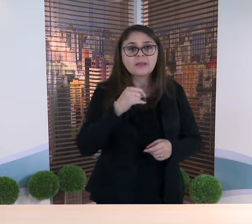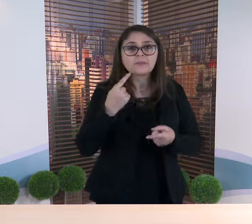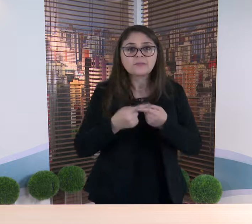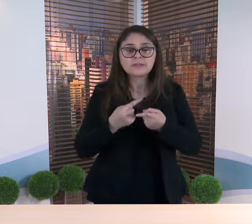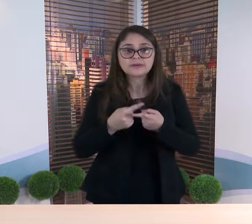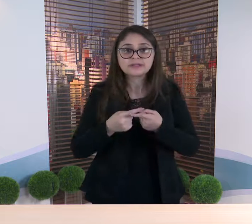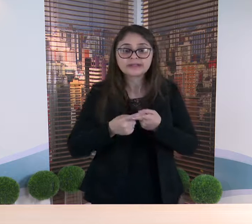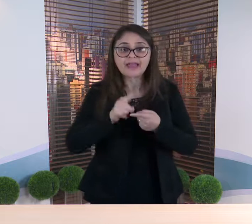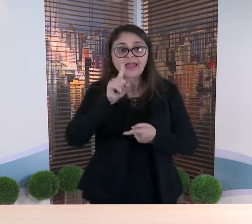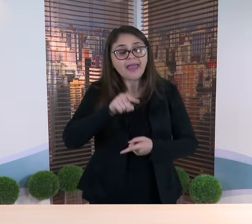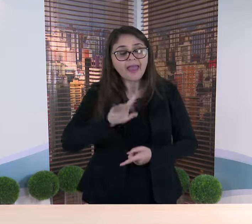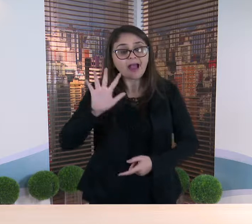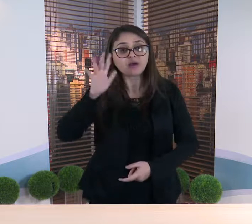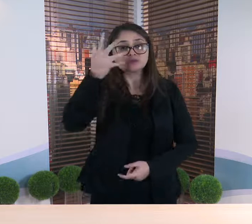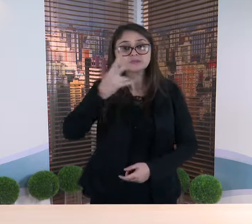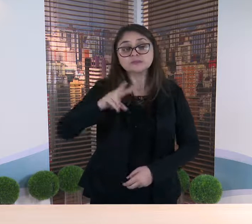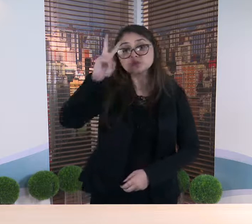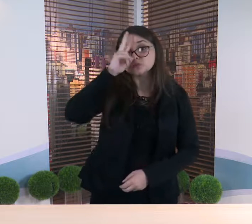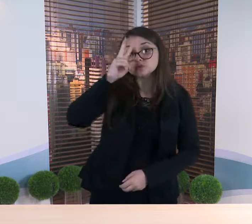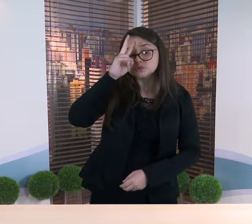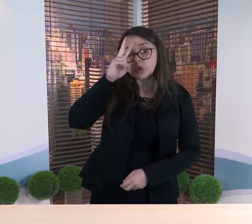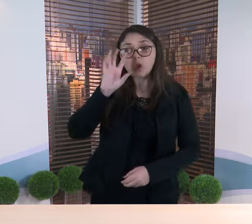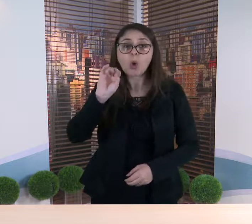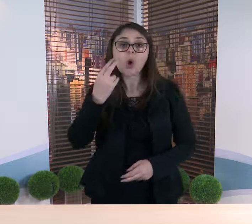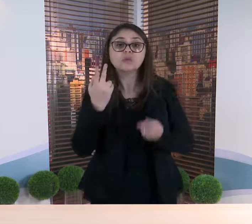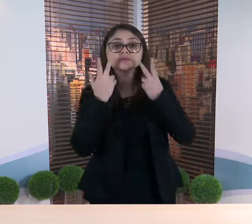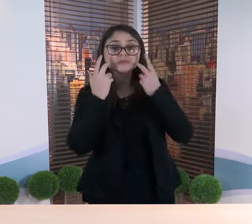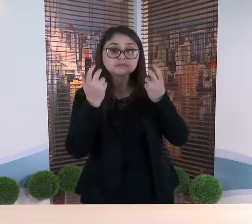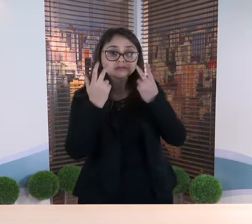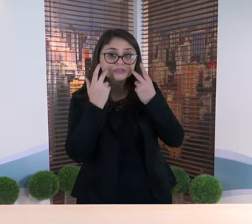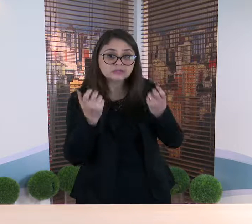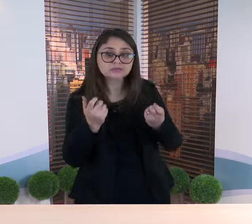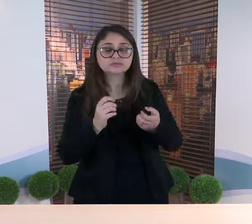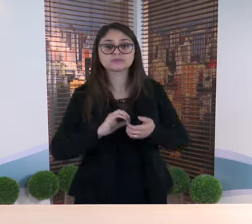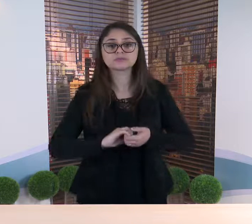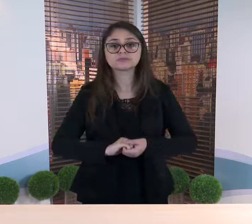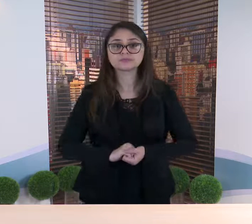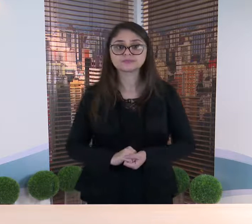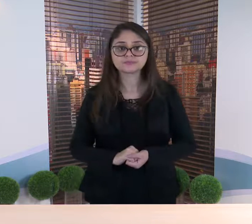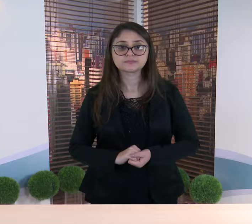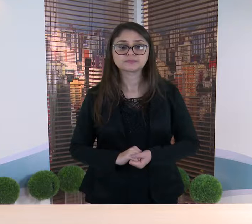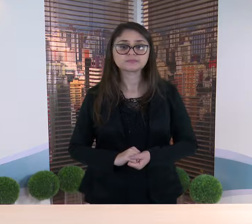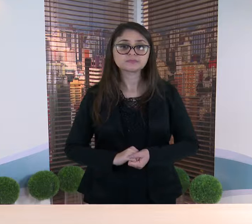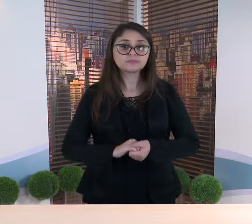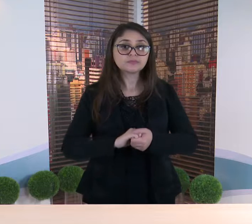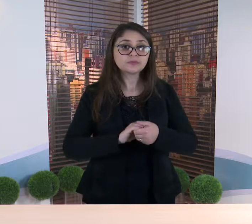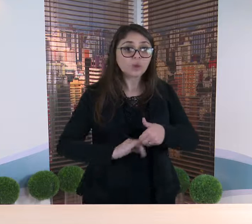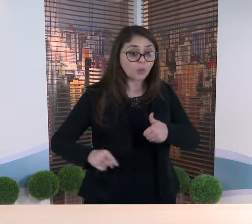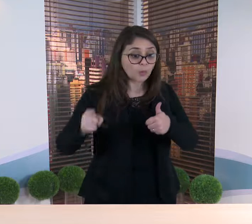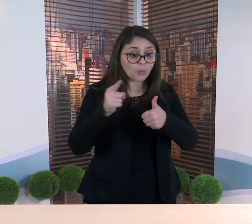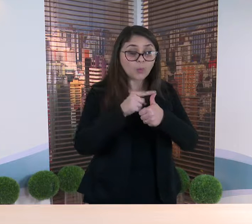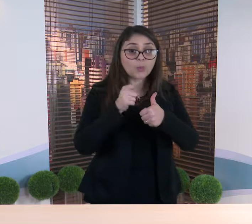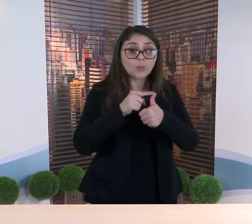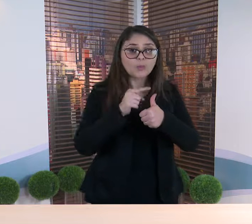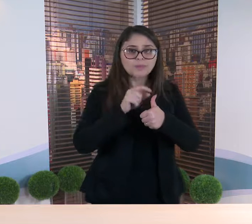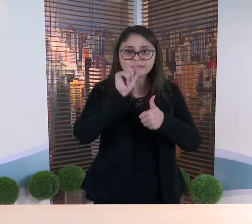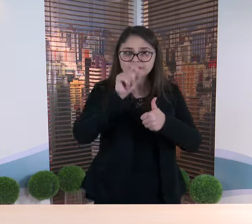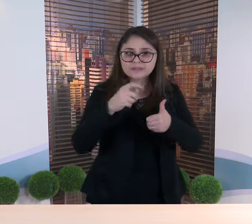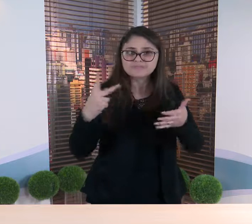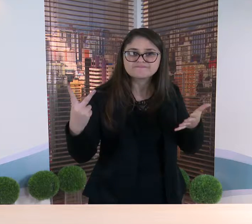e naturais que se lançam sobre o infeliz Jó. O primeiro mensageiro de